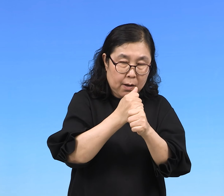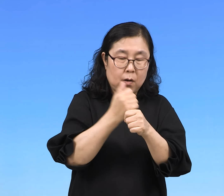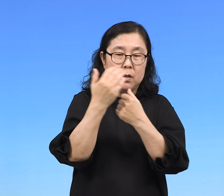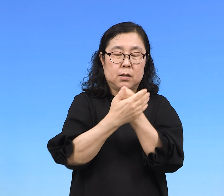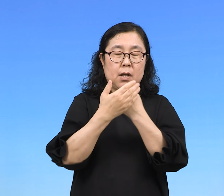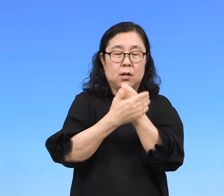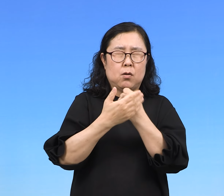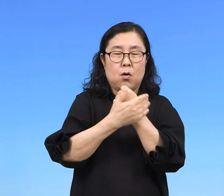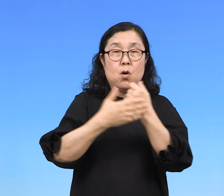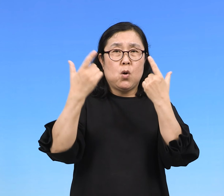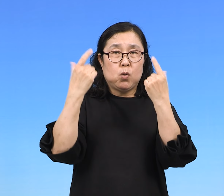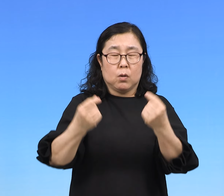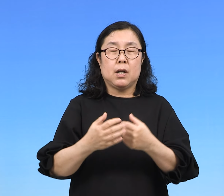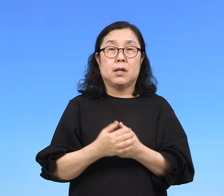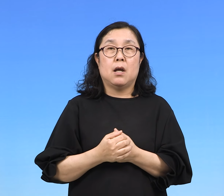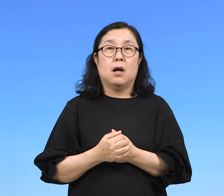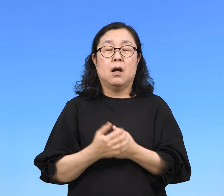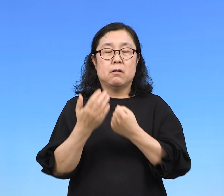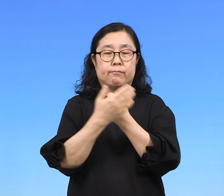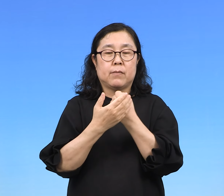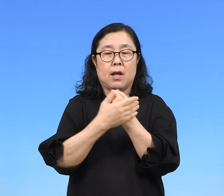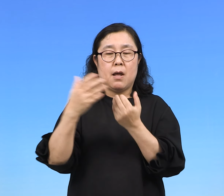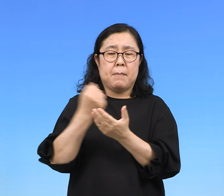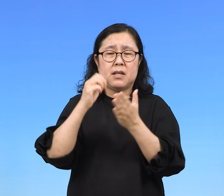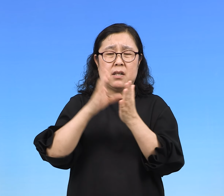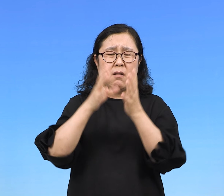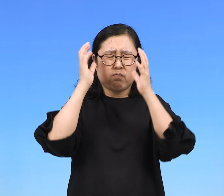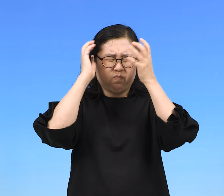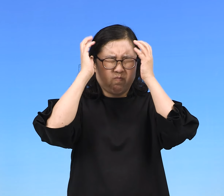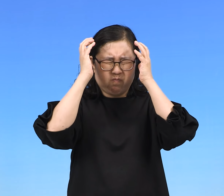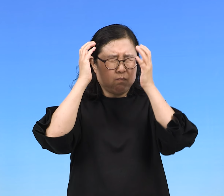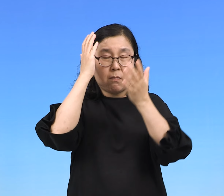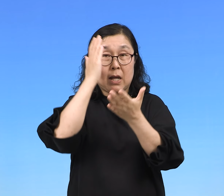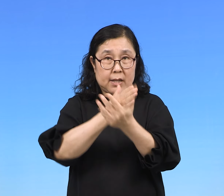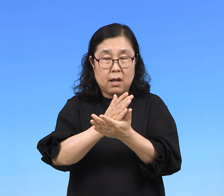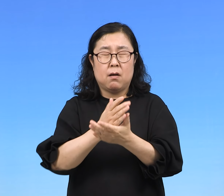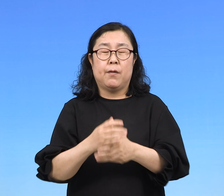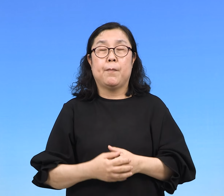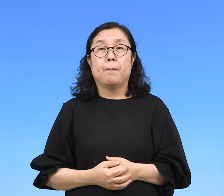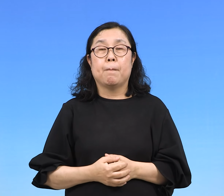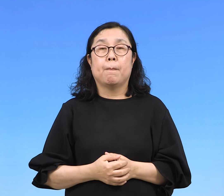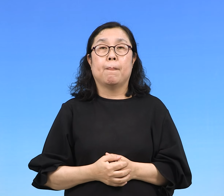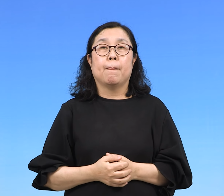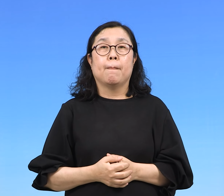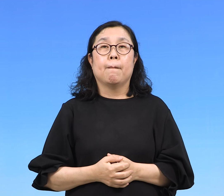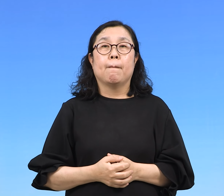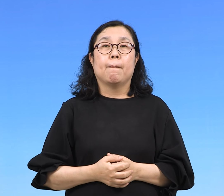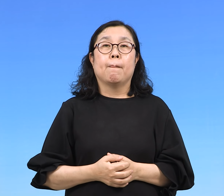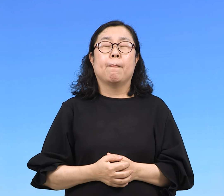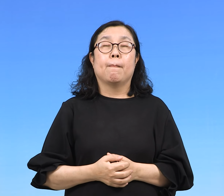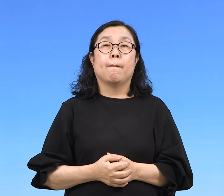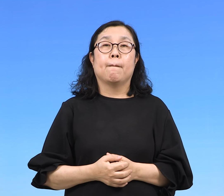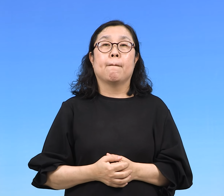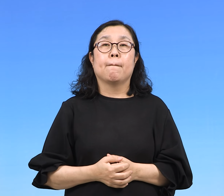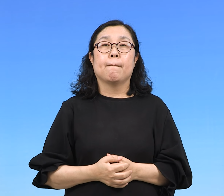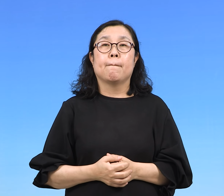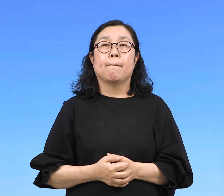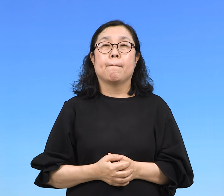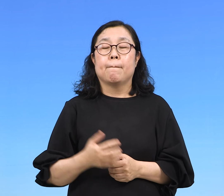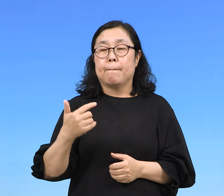겁니다. 은혜도 마찬가지예요. 은혜 받는 일에 뭐 복잡한 거 생각할 거 없습니다. 이런 의미에서 저는 오늘